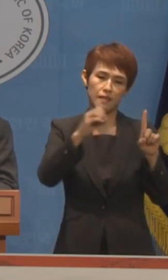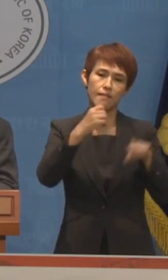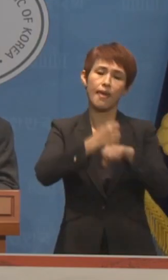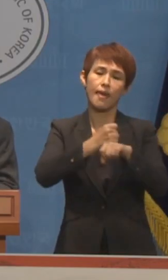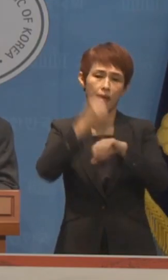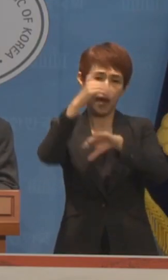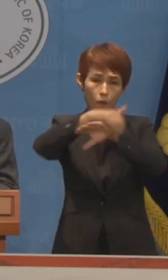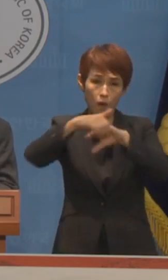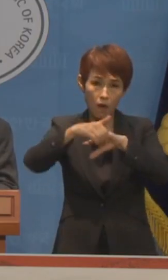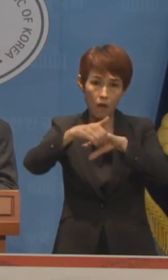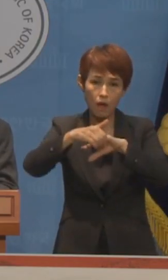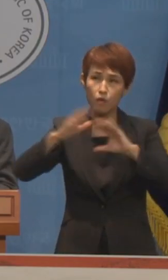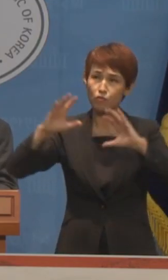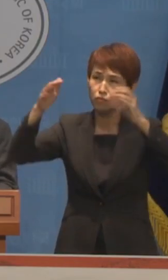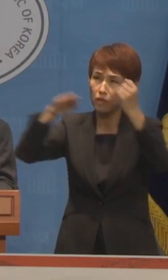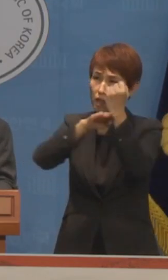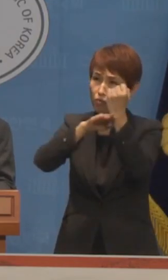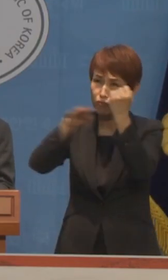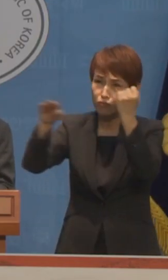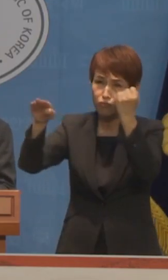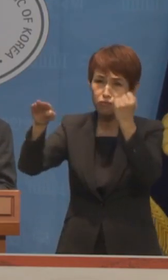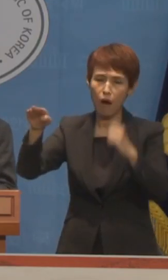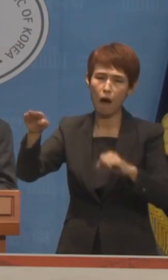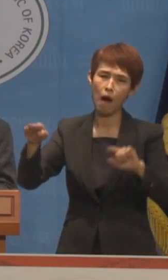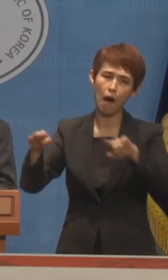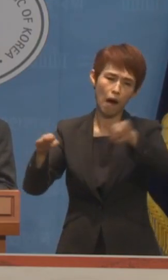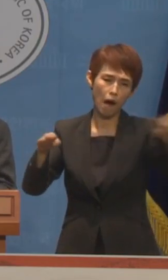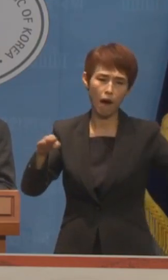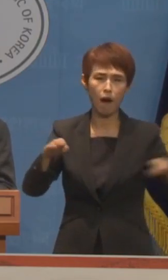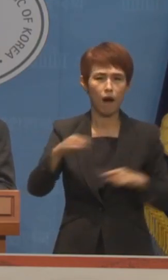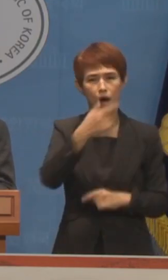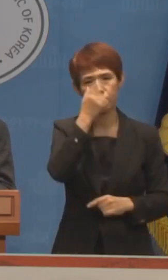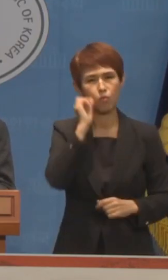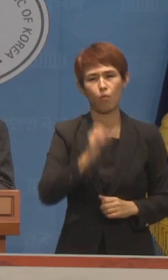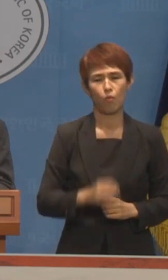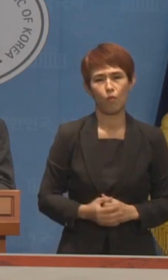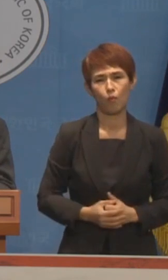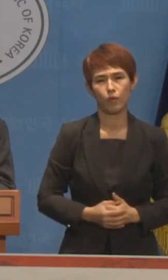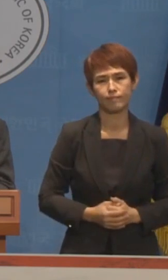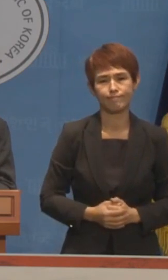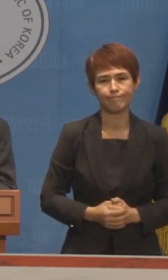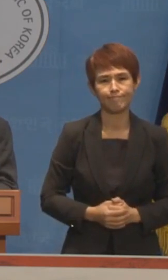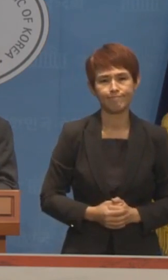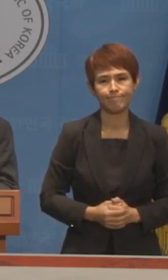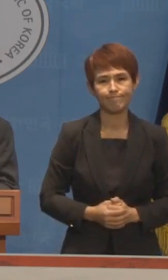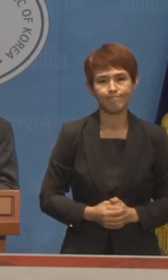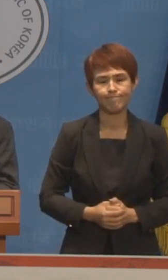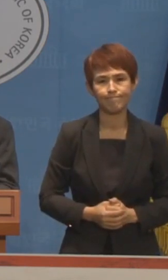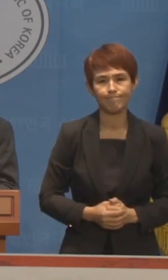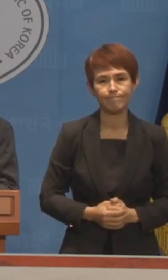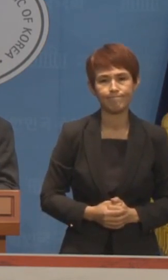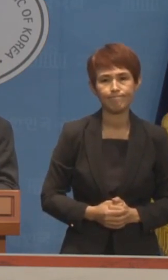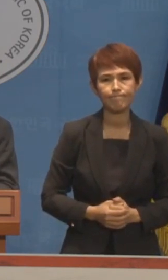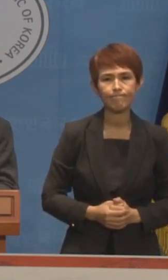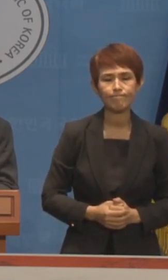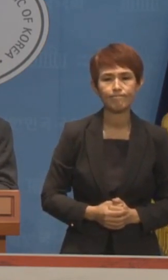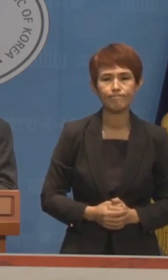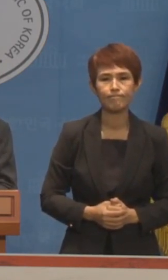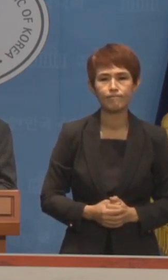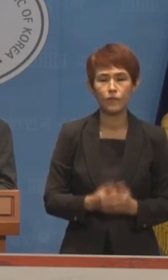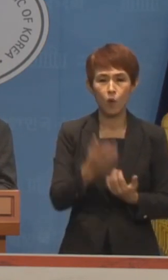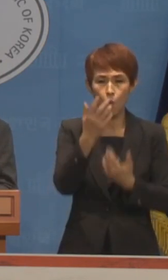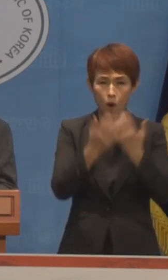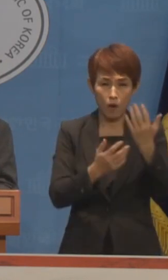이는 국제 기준으로 너무나 터무니없는 수치라고 생각합니다. 화력발전은 탄식이